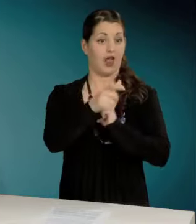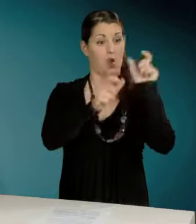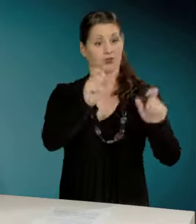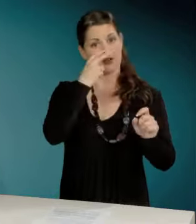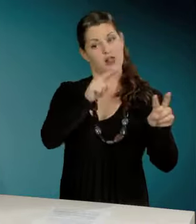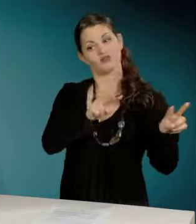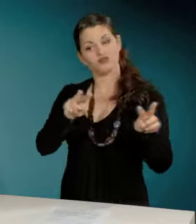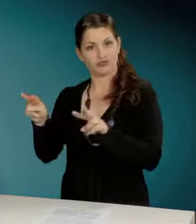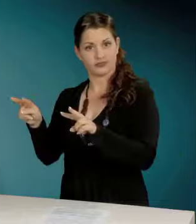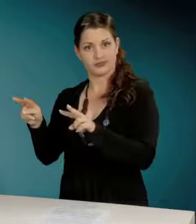werden